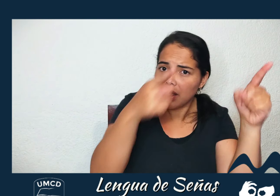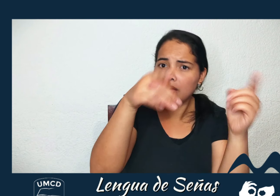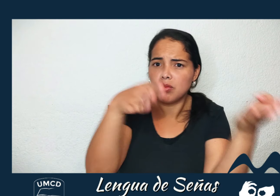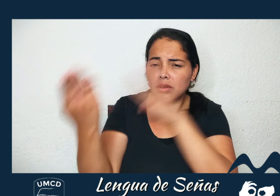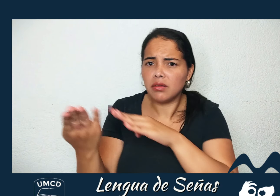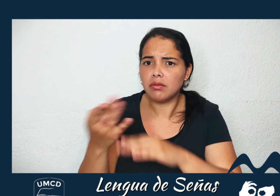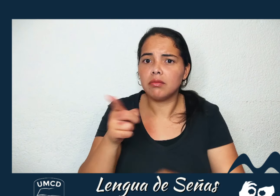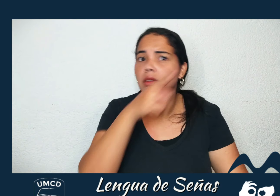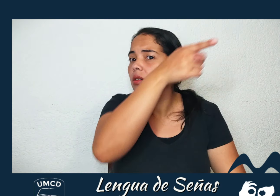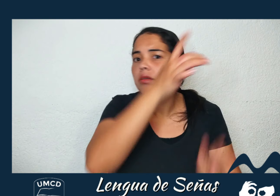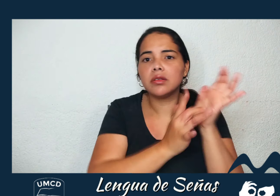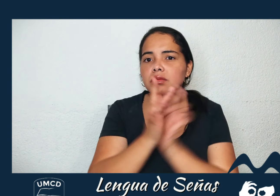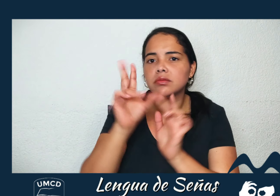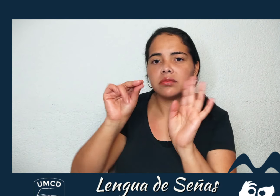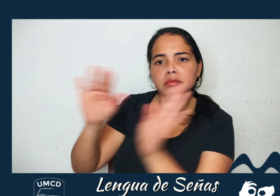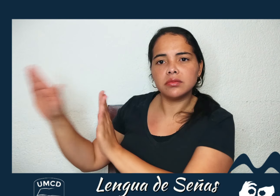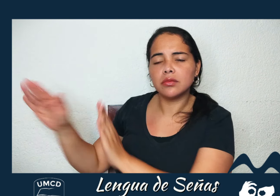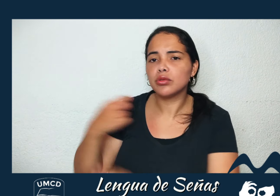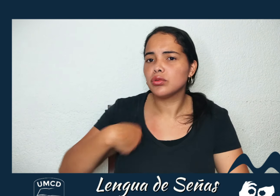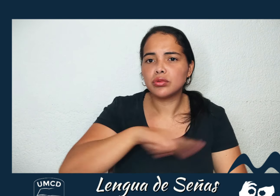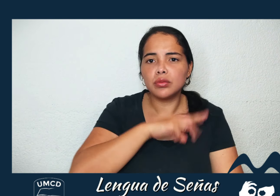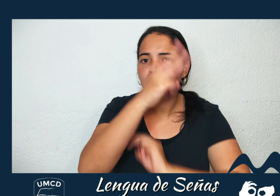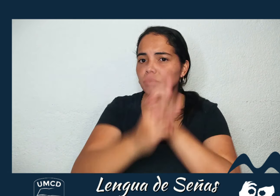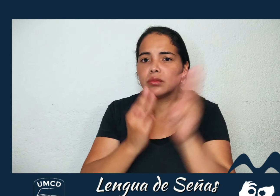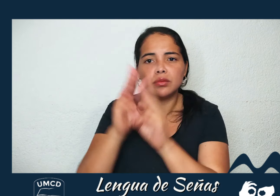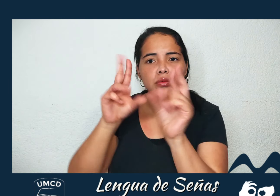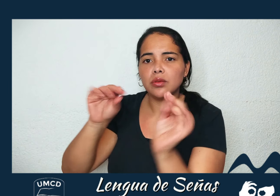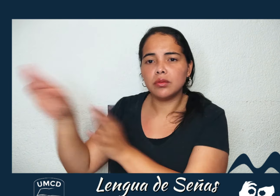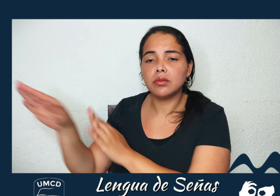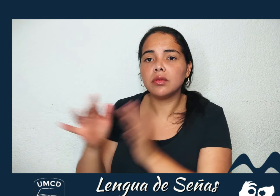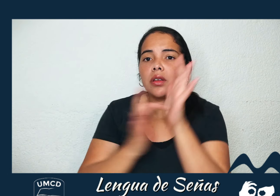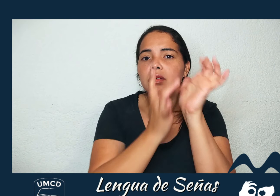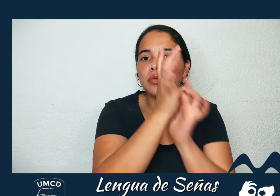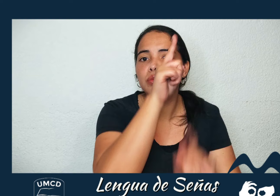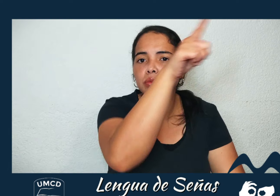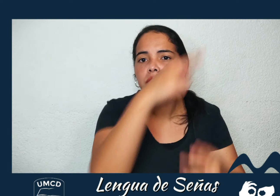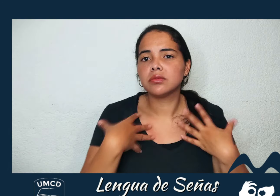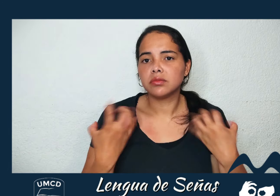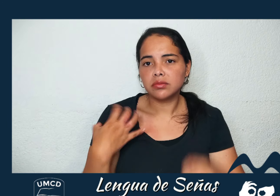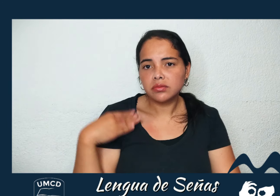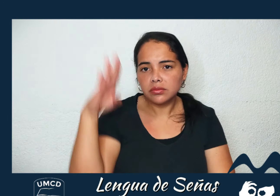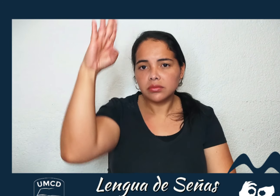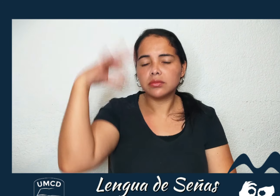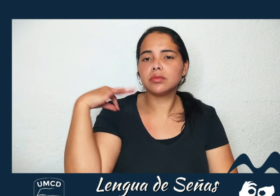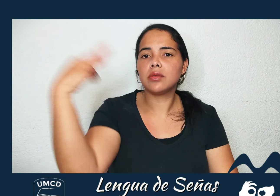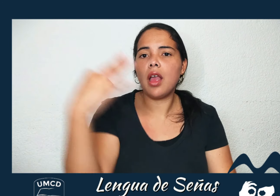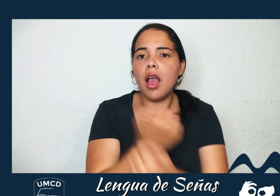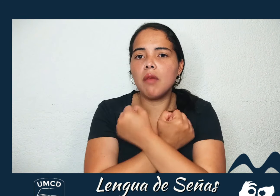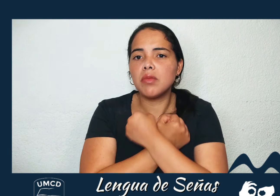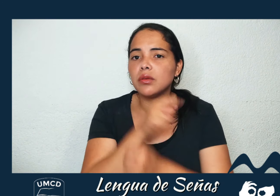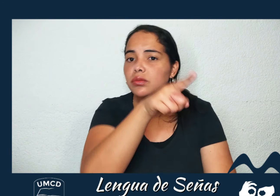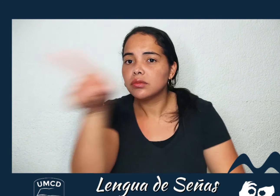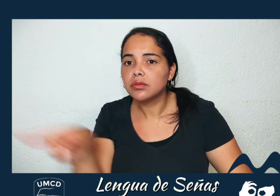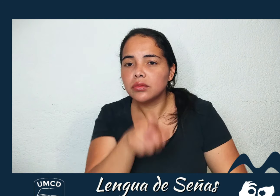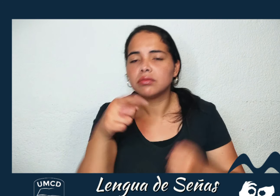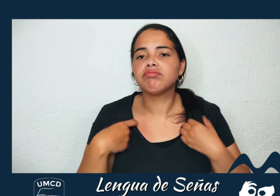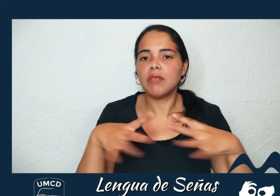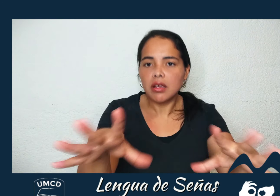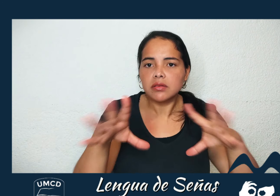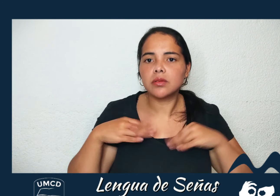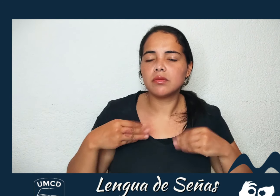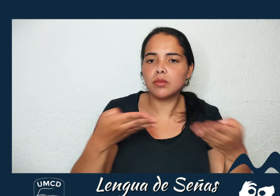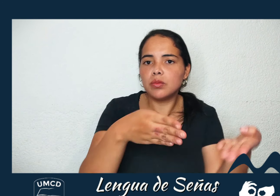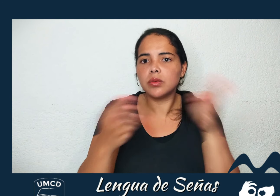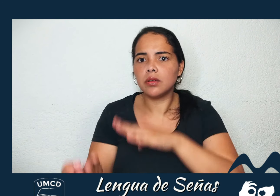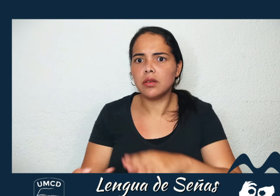castigo, porque me amaba, yo me doy cuenta que vino alguien en función de siervo a